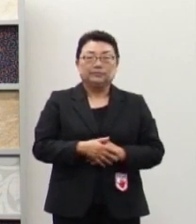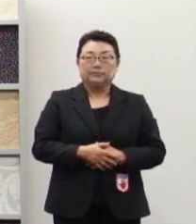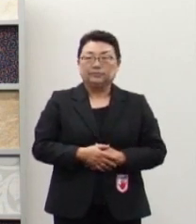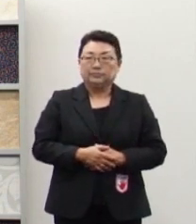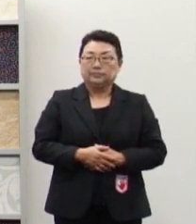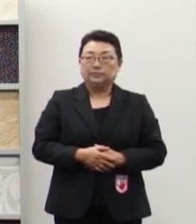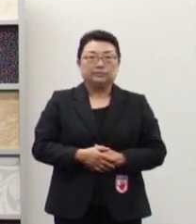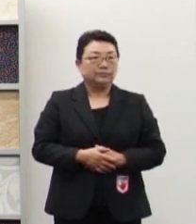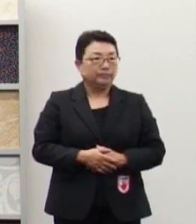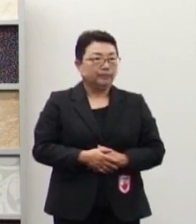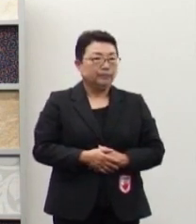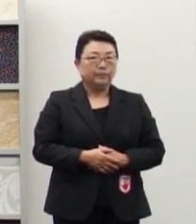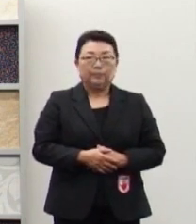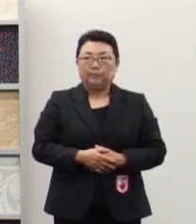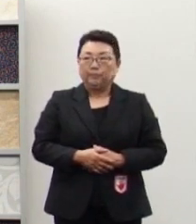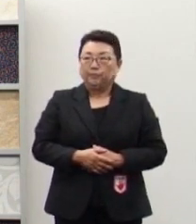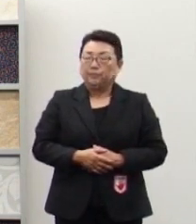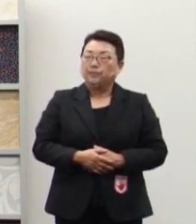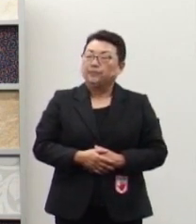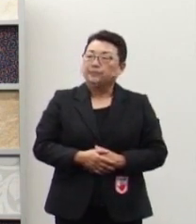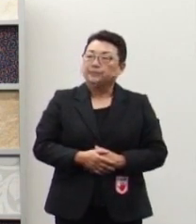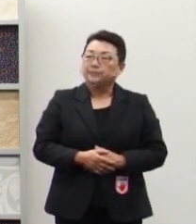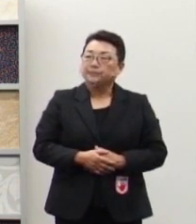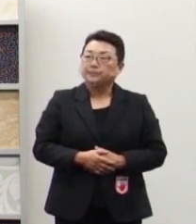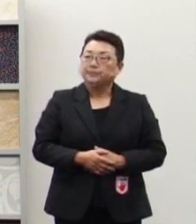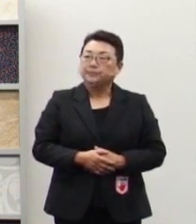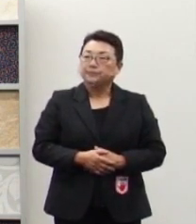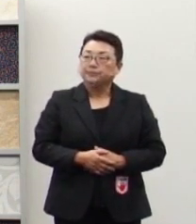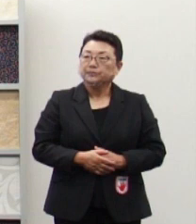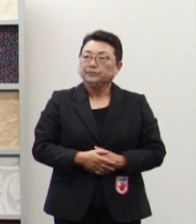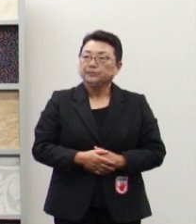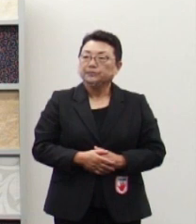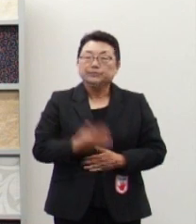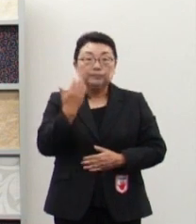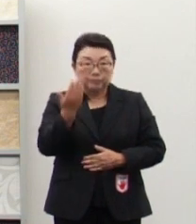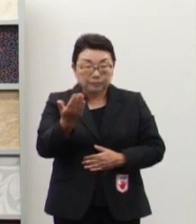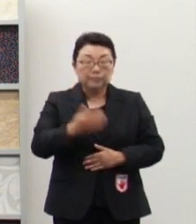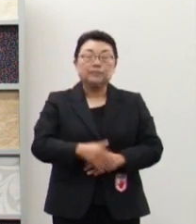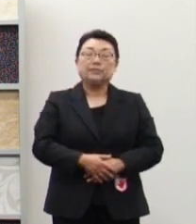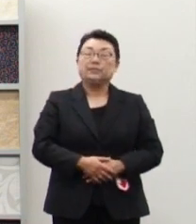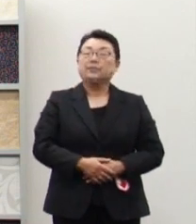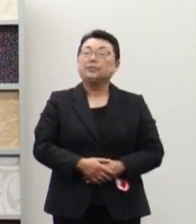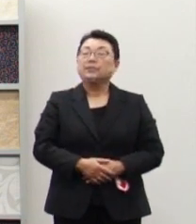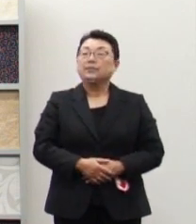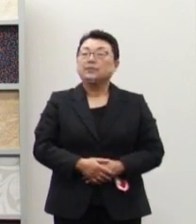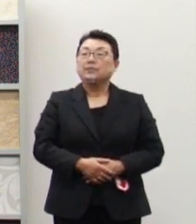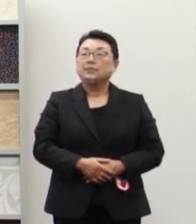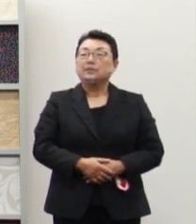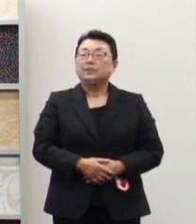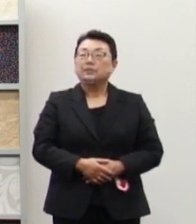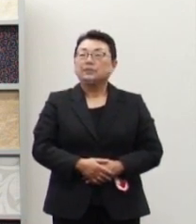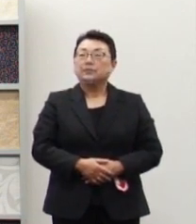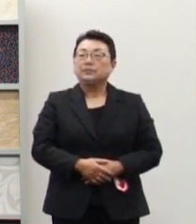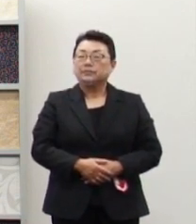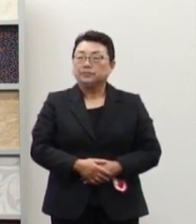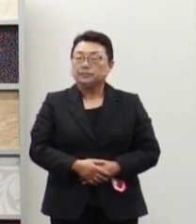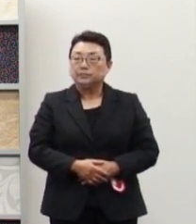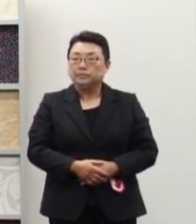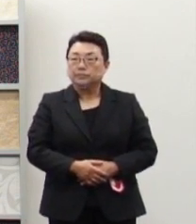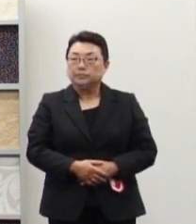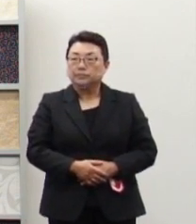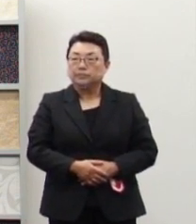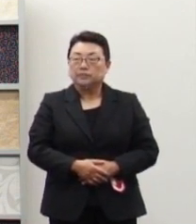ありがとうございます。はい、他はいかがでしょうか。ゆうきめさん。 テレビ山梨の関田と申します。協力要請の関係でお伺いしたいんですけども